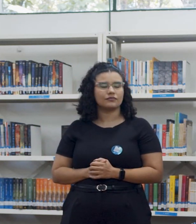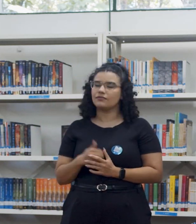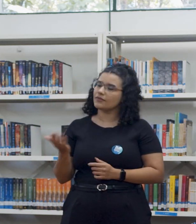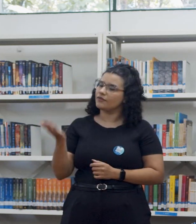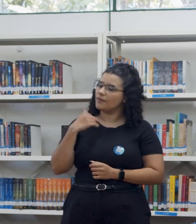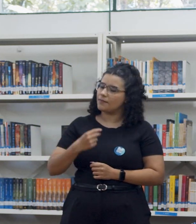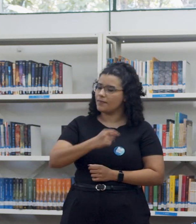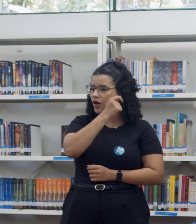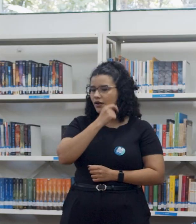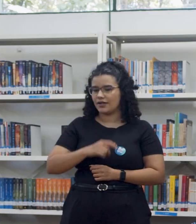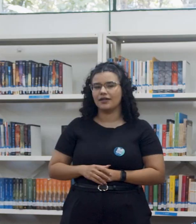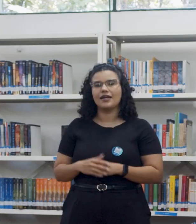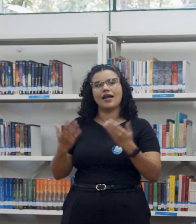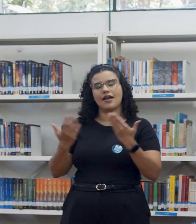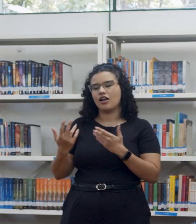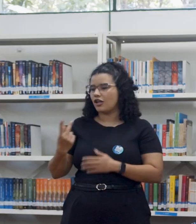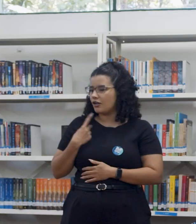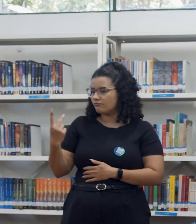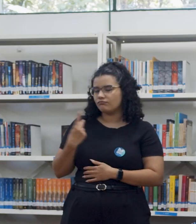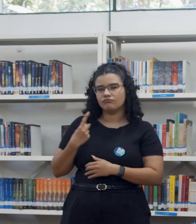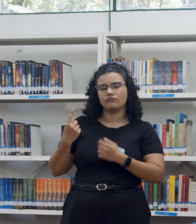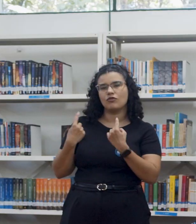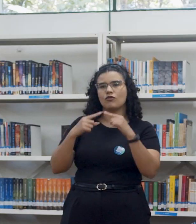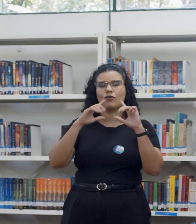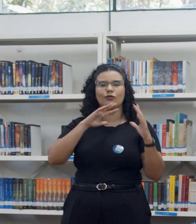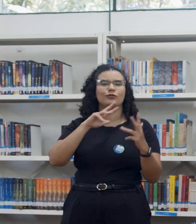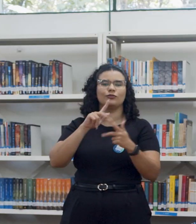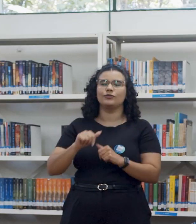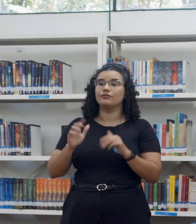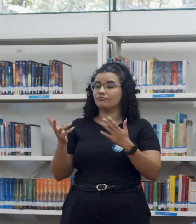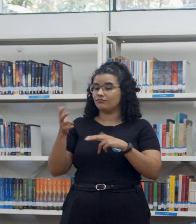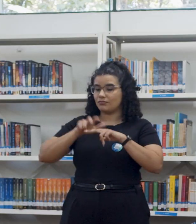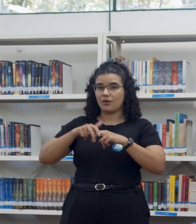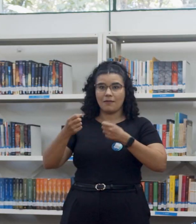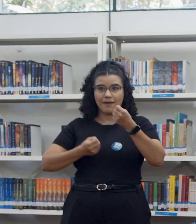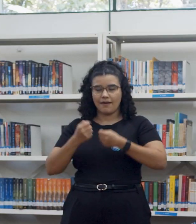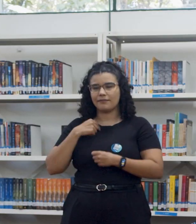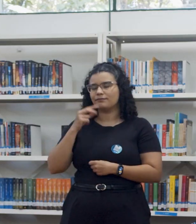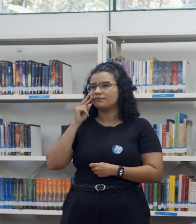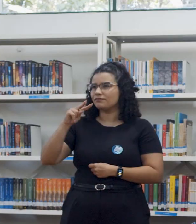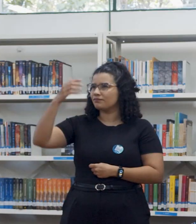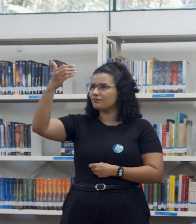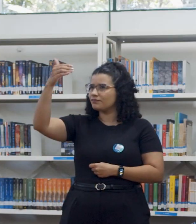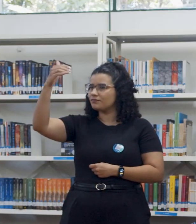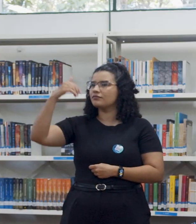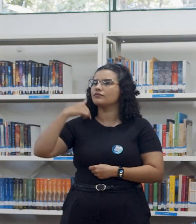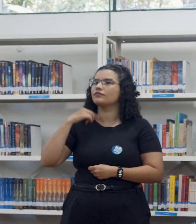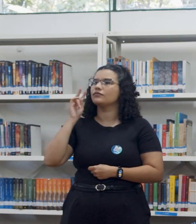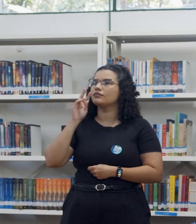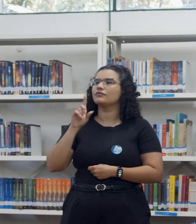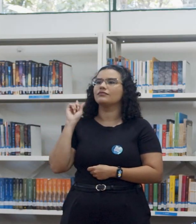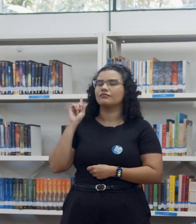Vambora, menina, agora somos nós duas e o mundo. Já no carro, fiquei olhando pelo retrovisor aquela fulaninha de